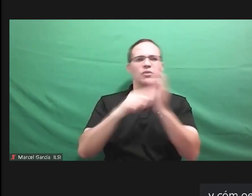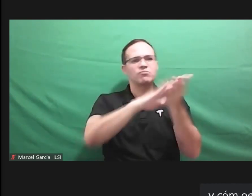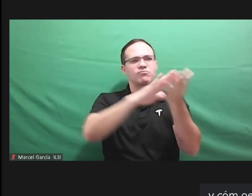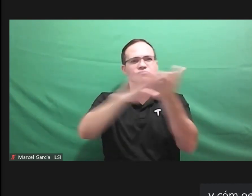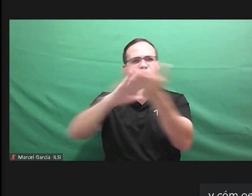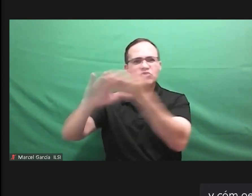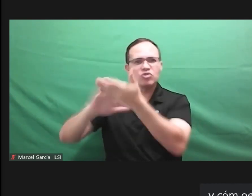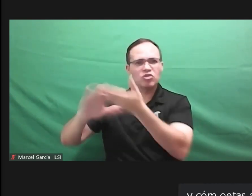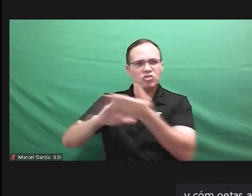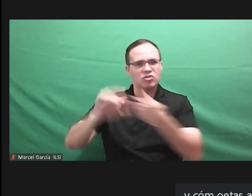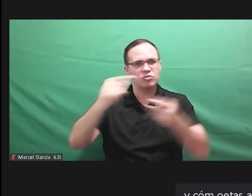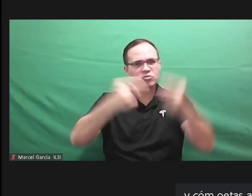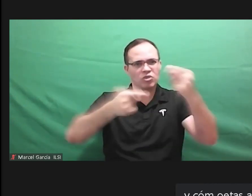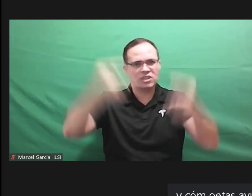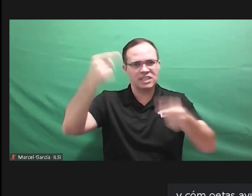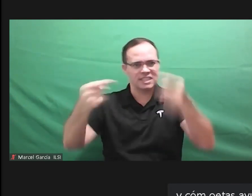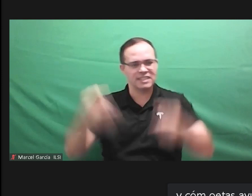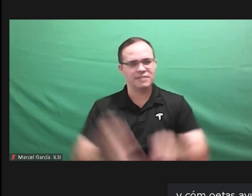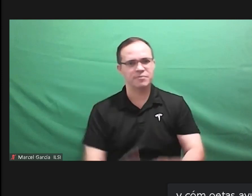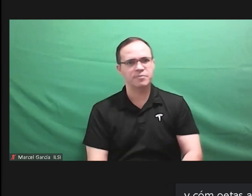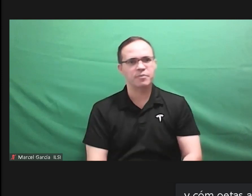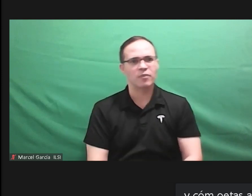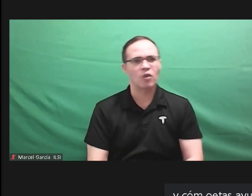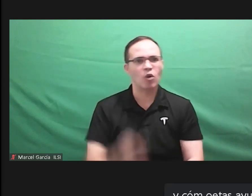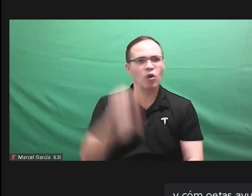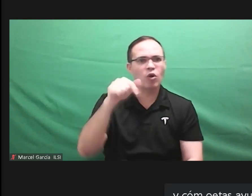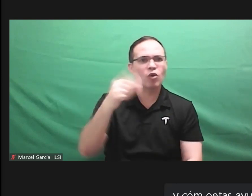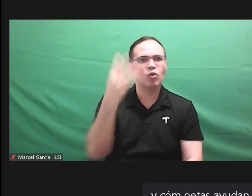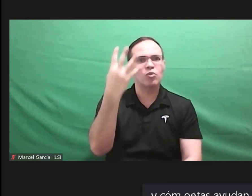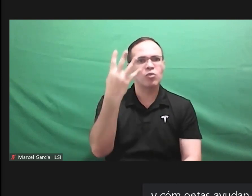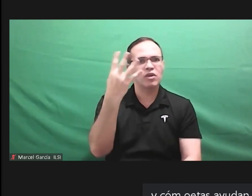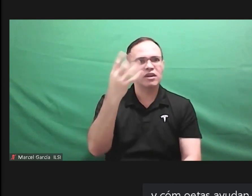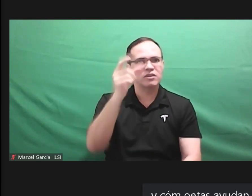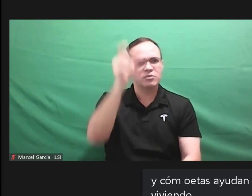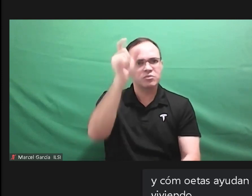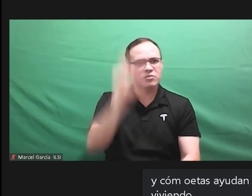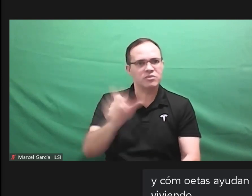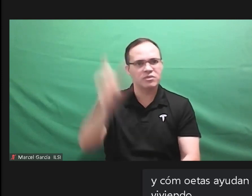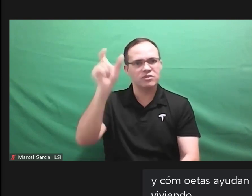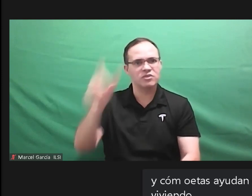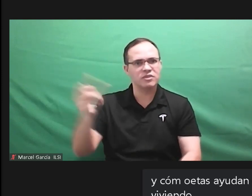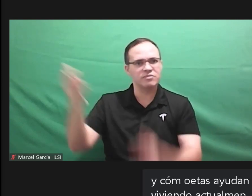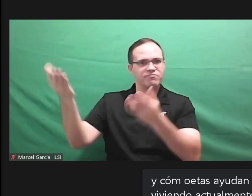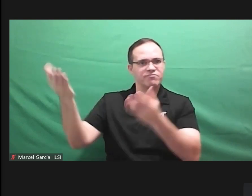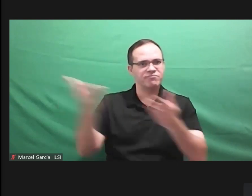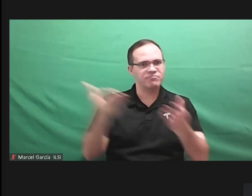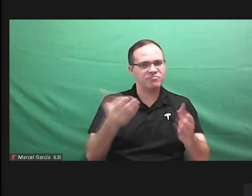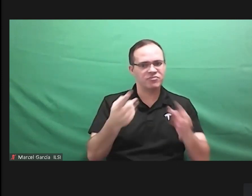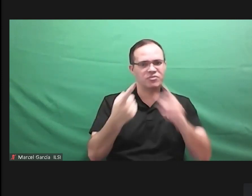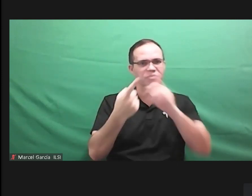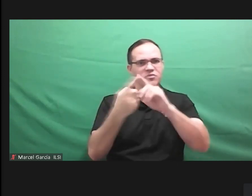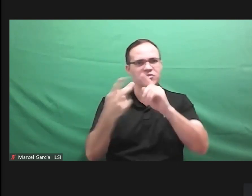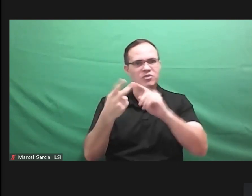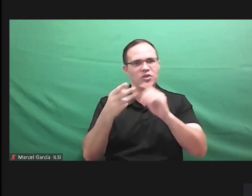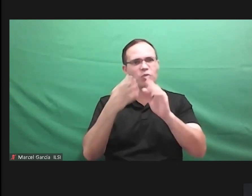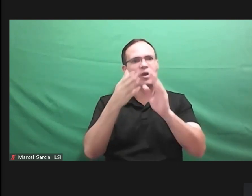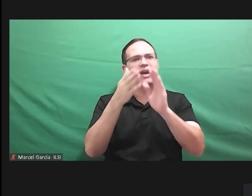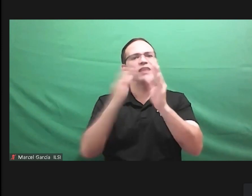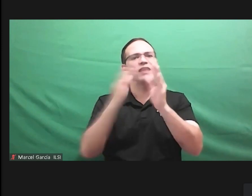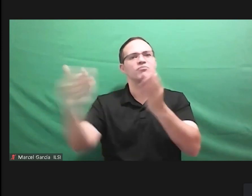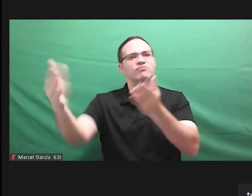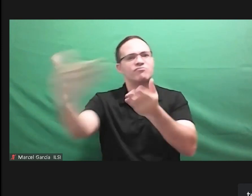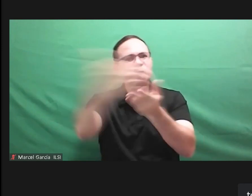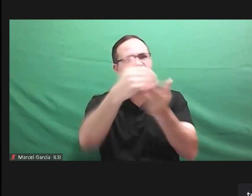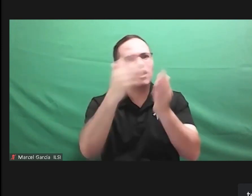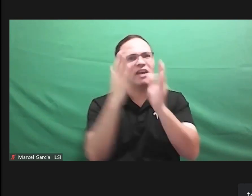Bueno, vamos a tener 4 invitados que van a desarrollar diferentes perspectivas referente a la recopilación de datos. Y bueno,